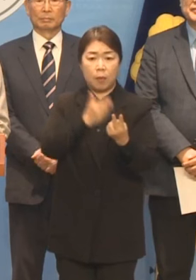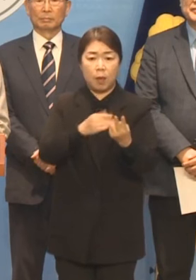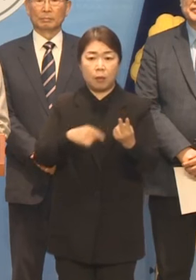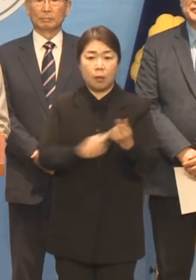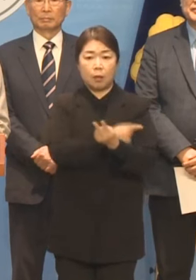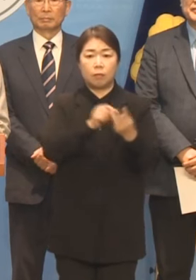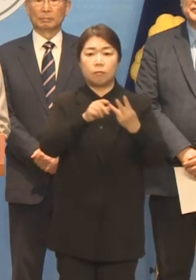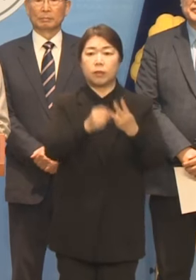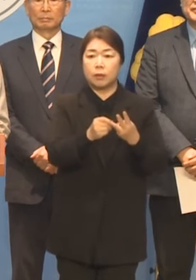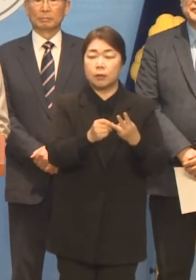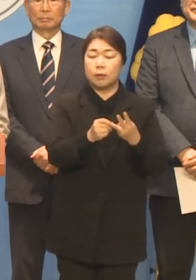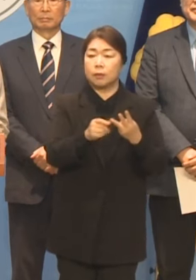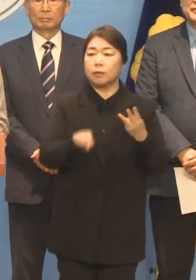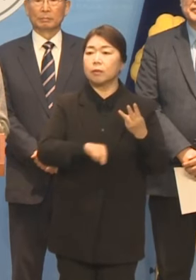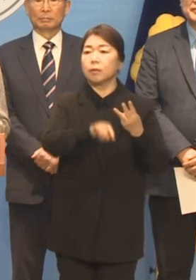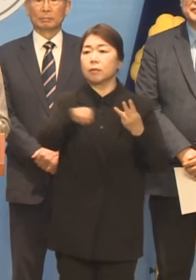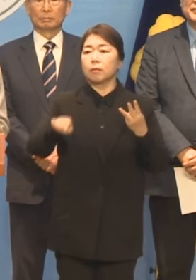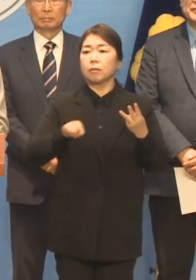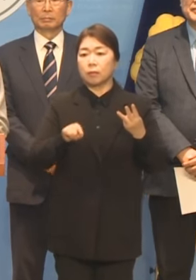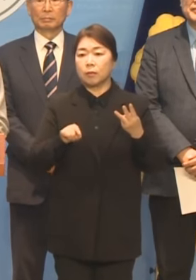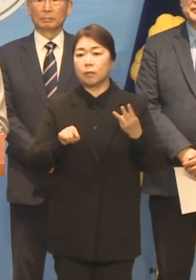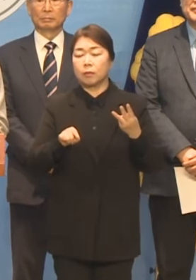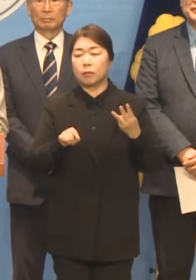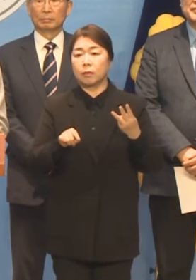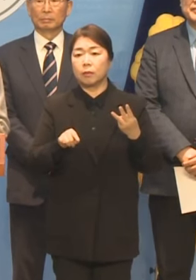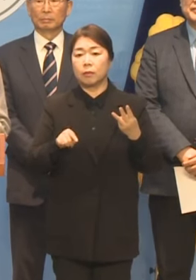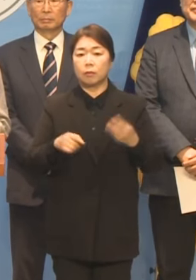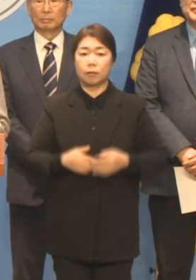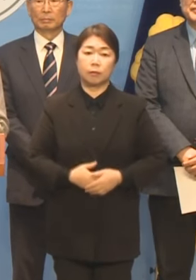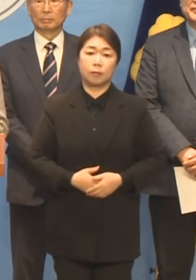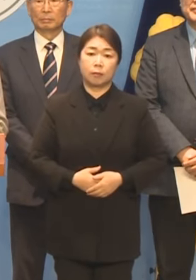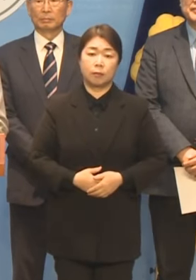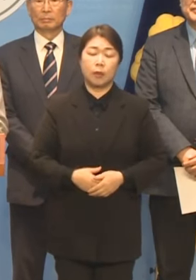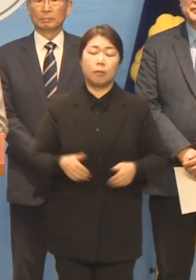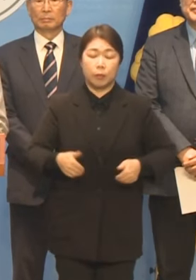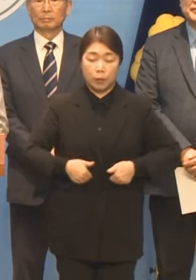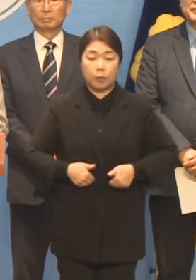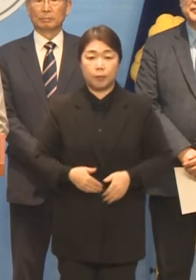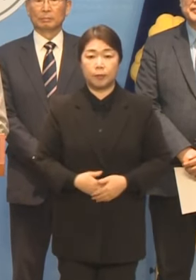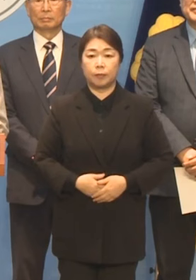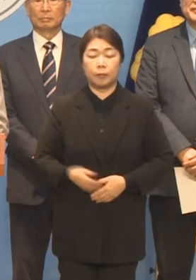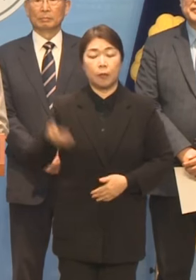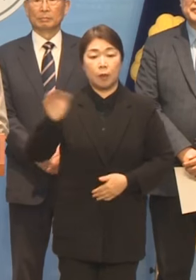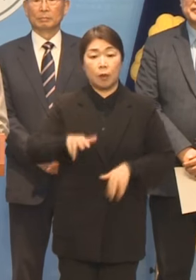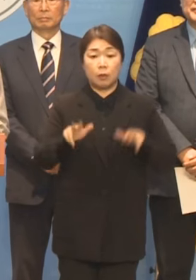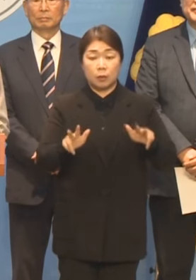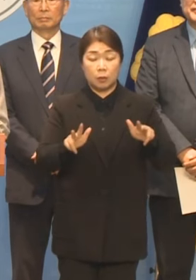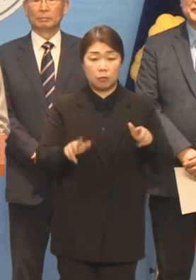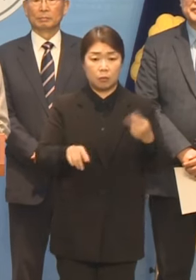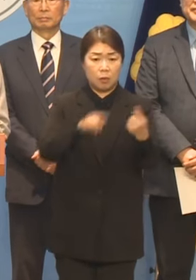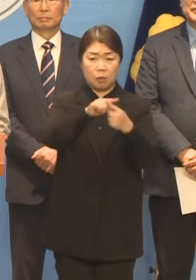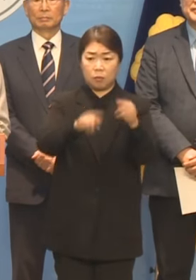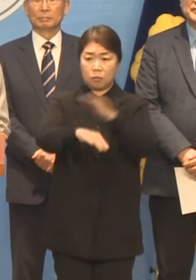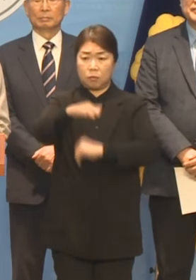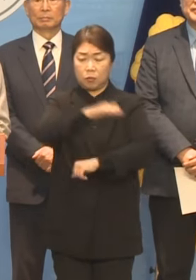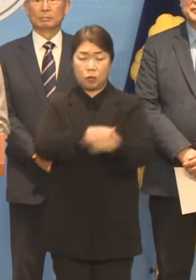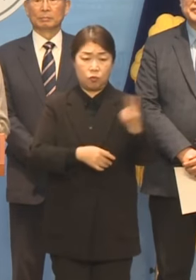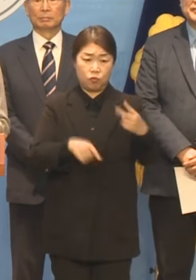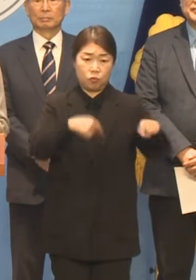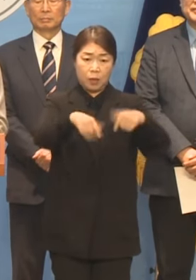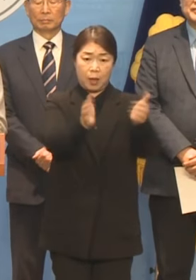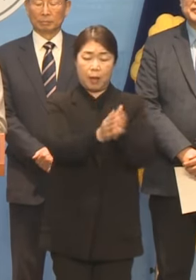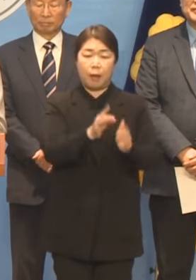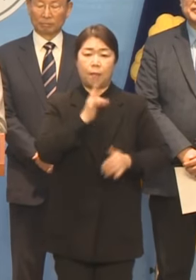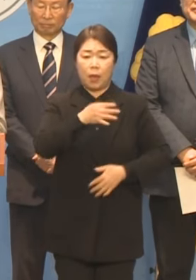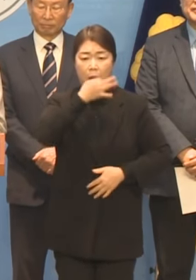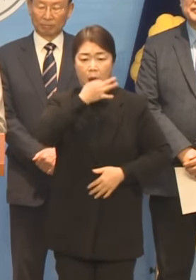세력이 독재적 행태를 보이고 있습니다 무자격고 무자 이인 사람들이 득세를 하고 독재를